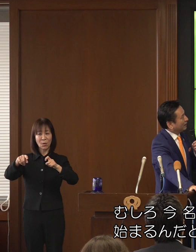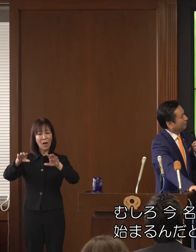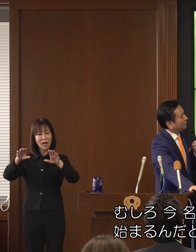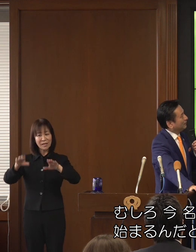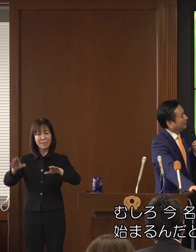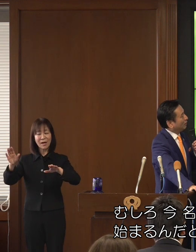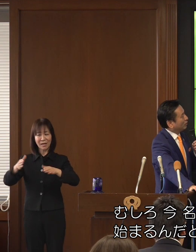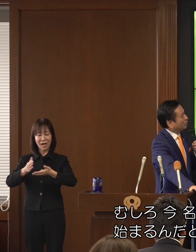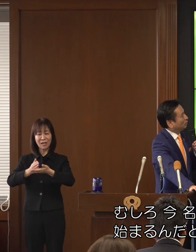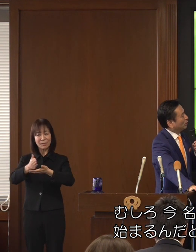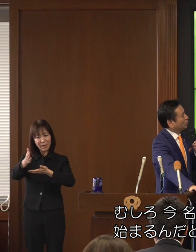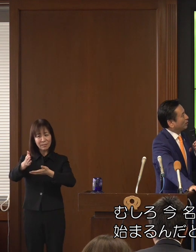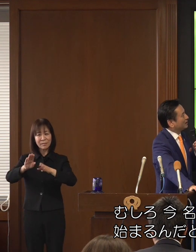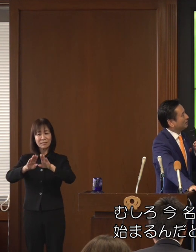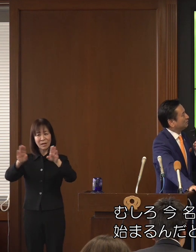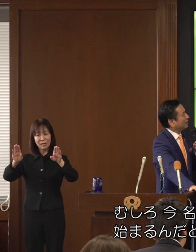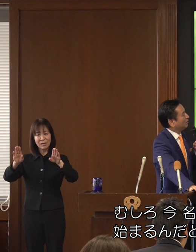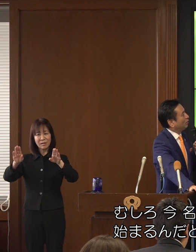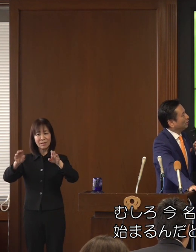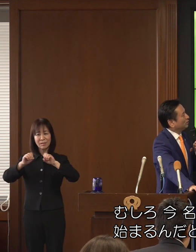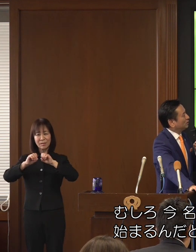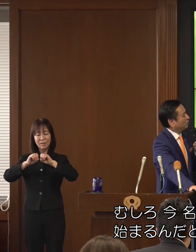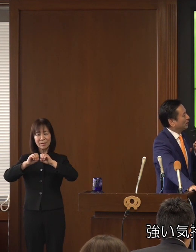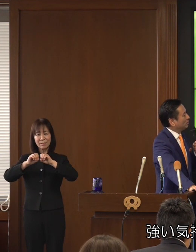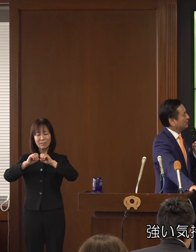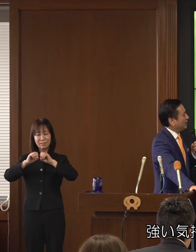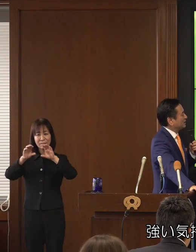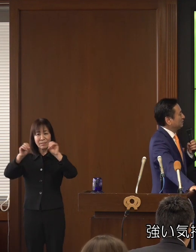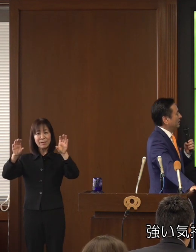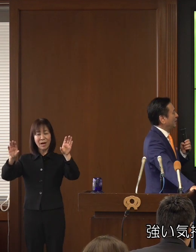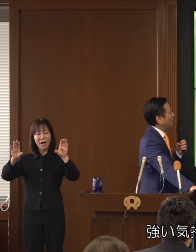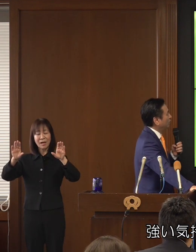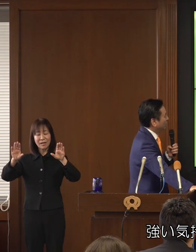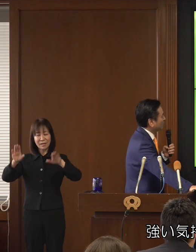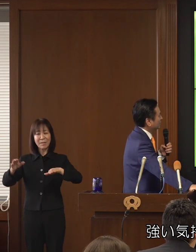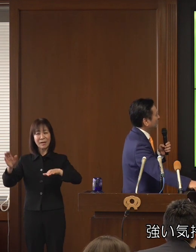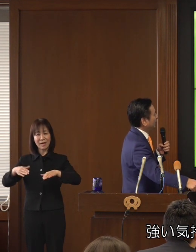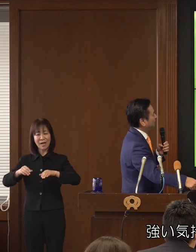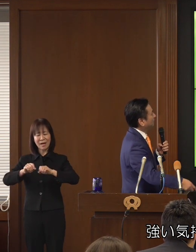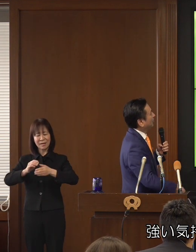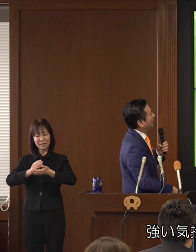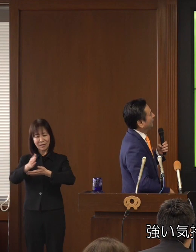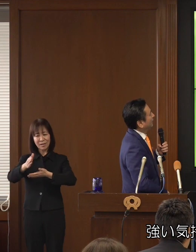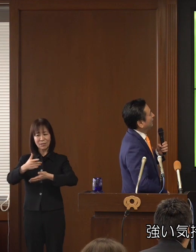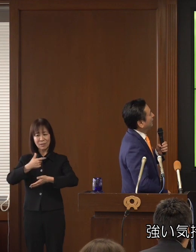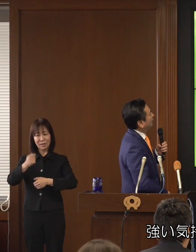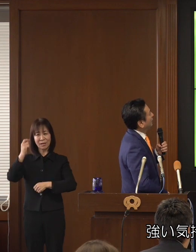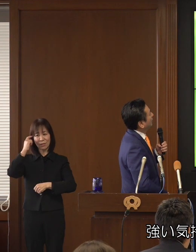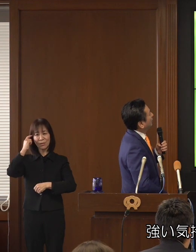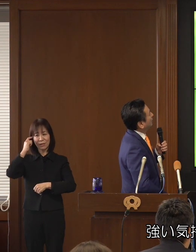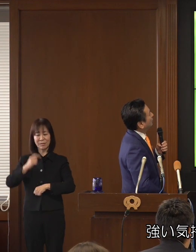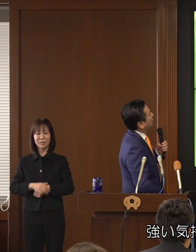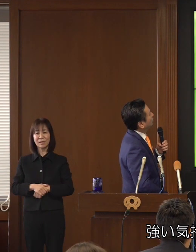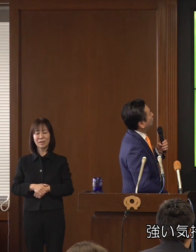今始まるんだ、名古屋城のプロモーション始まるんだという強い気持ちで進めております。はい、